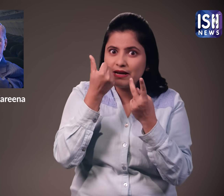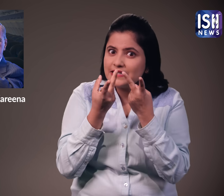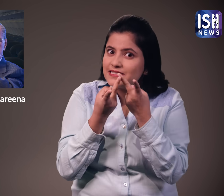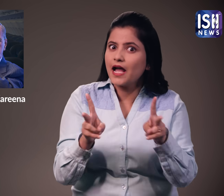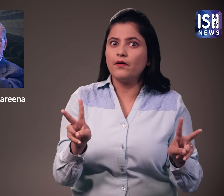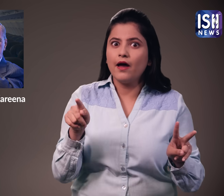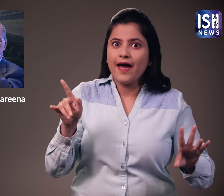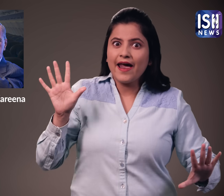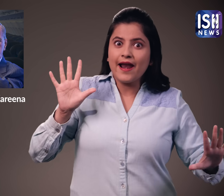वो ठक गई होगी